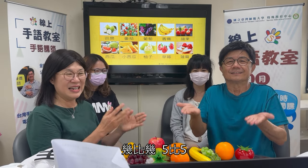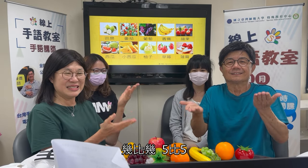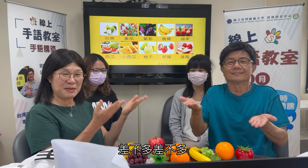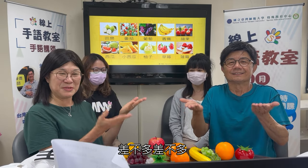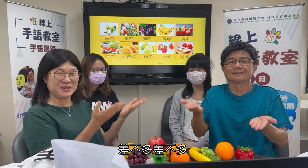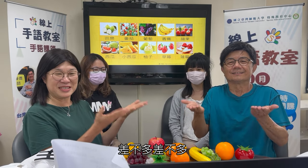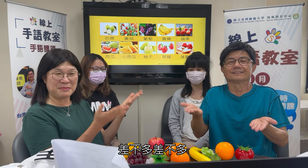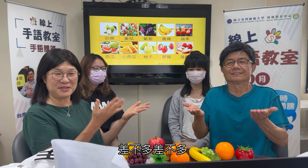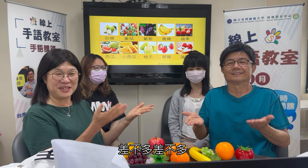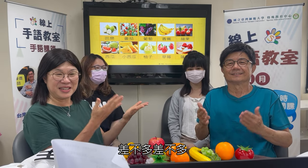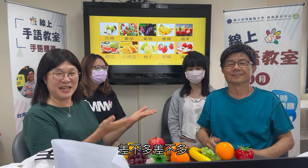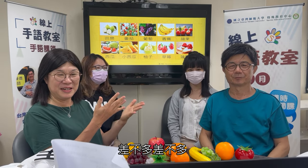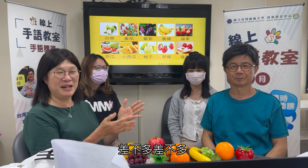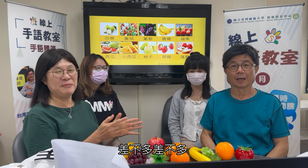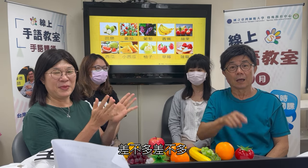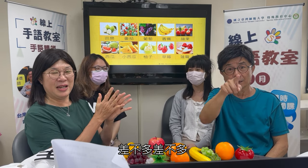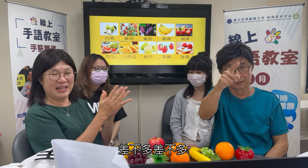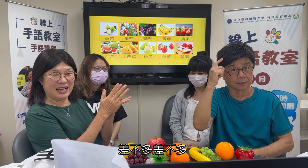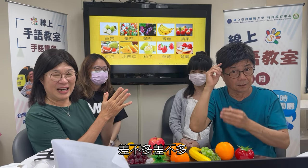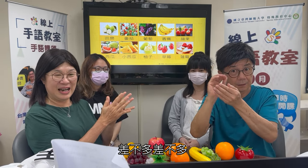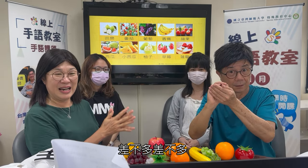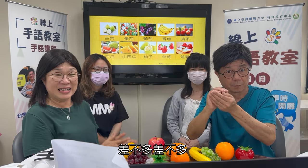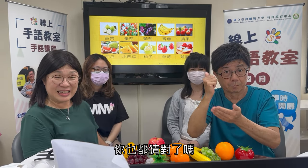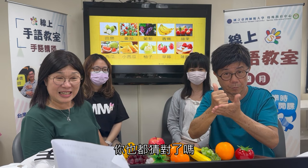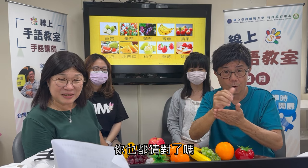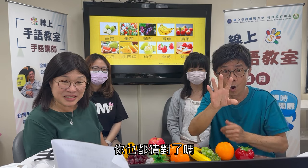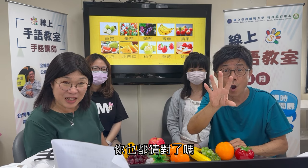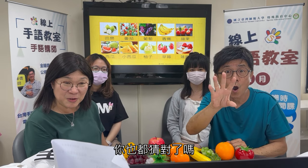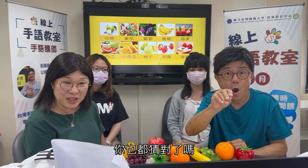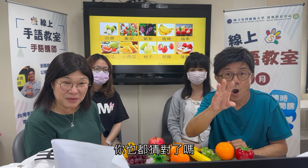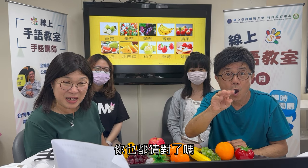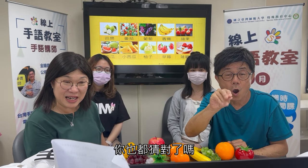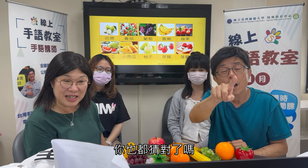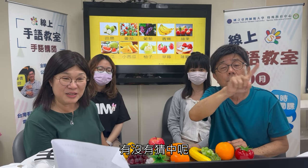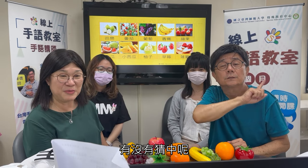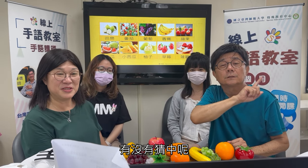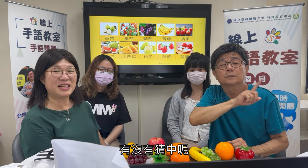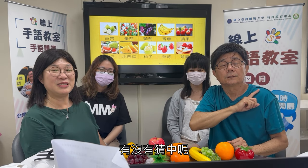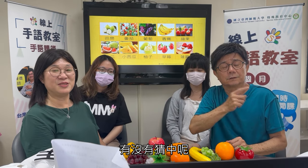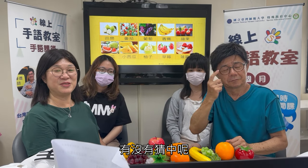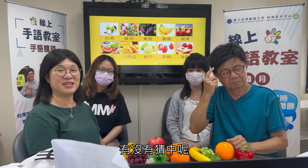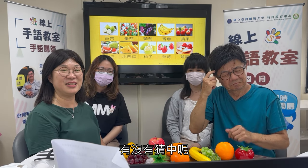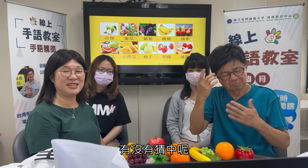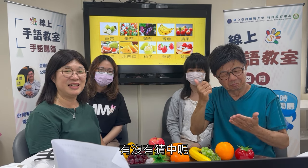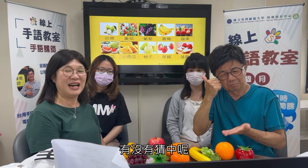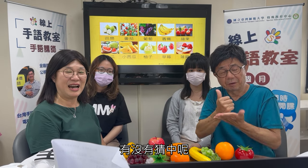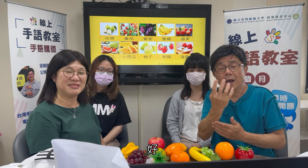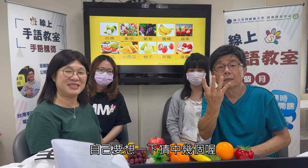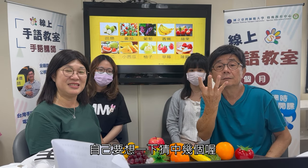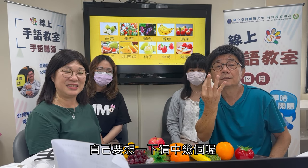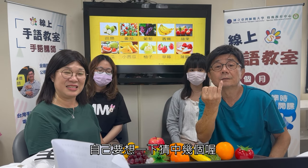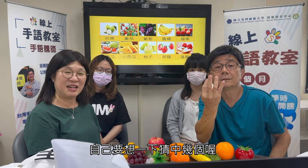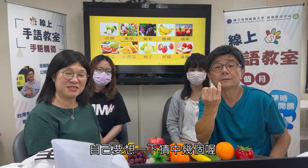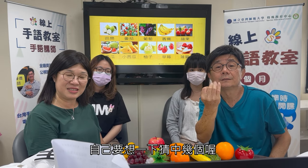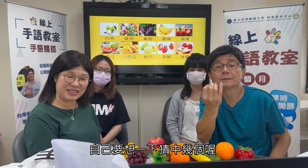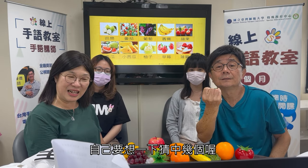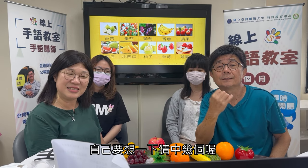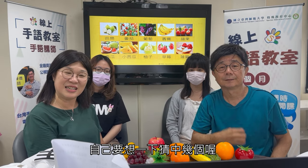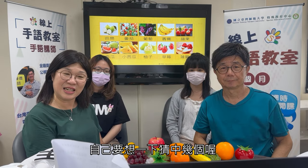差不多，差不多，你也都猜对了吗？有没有猜中呢？好，自己要想一下猜中